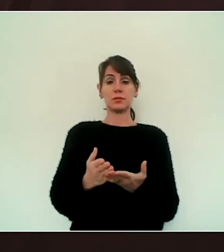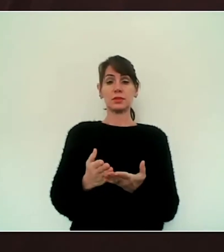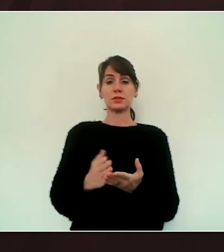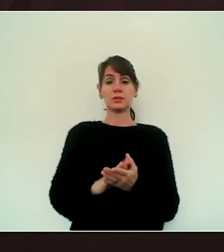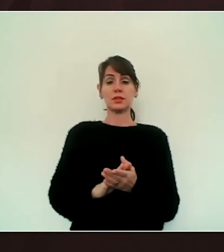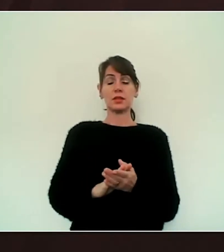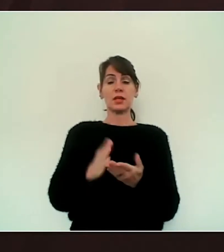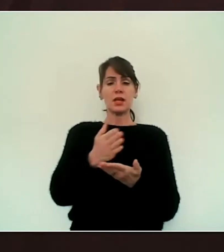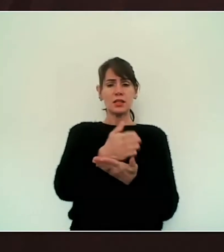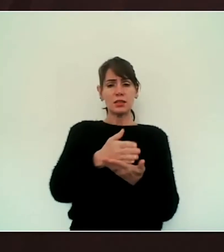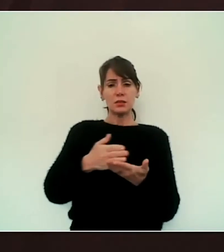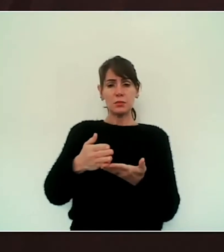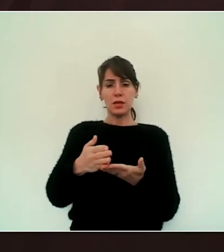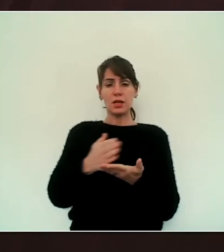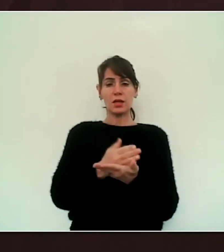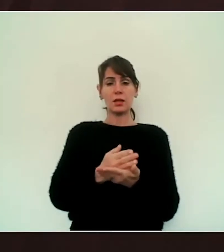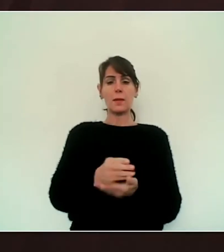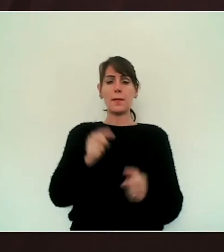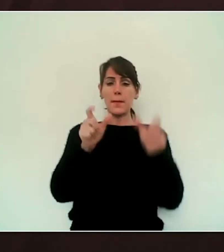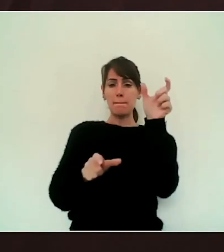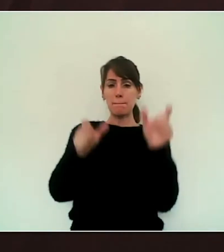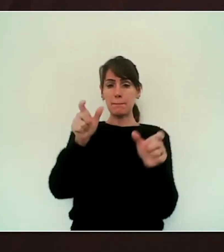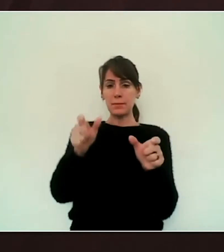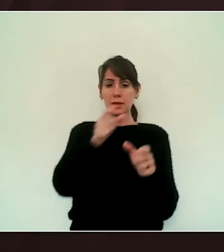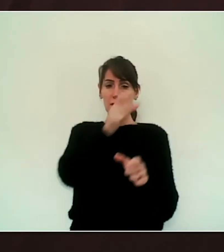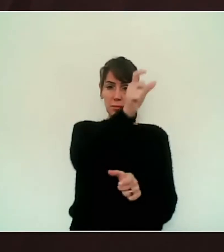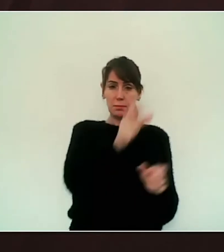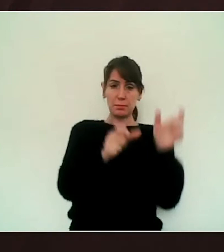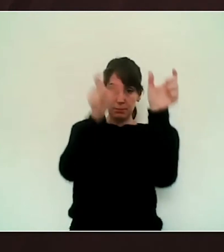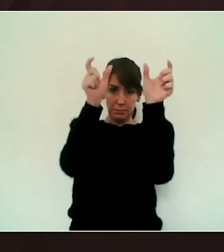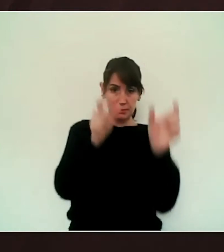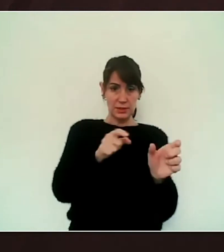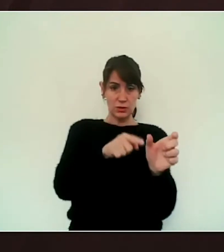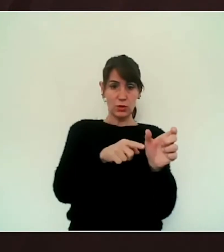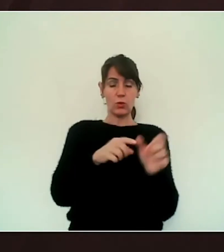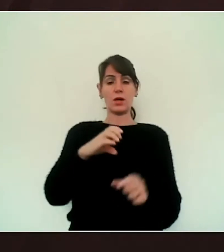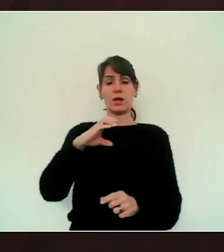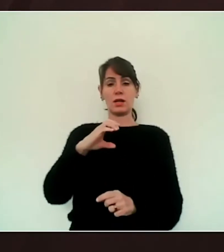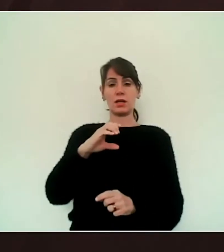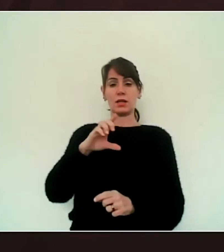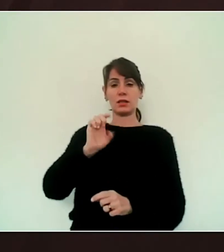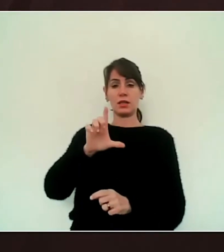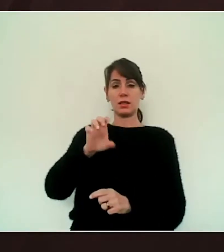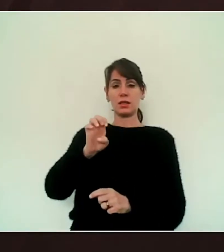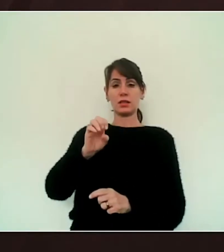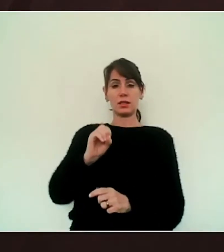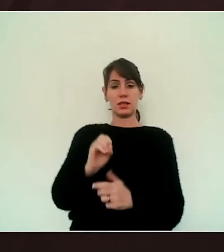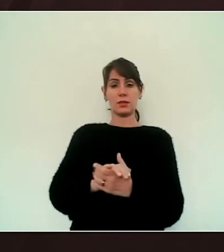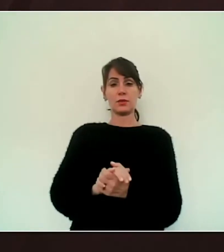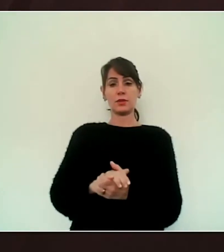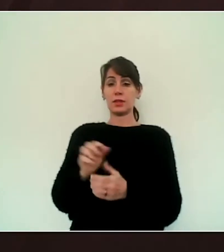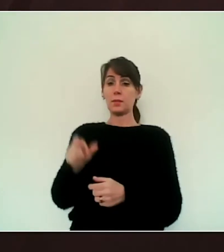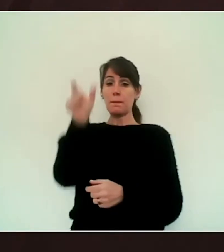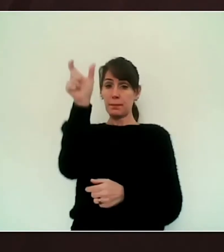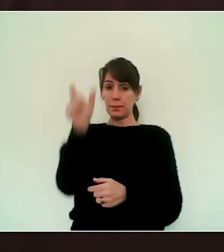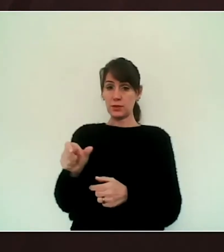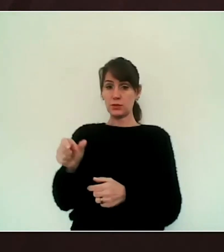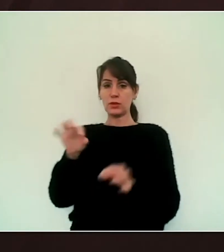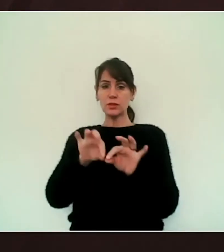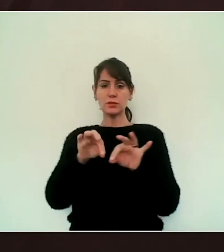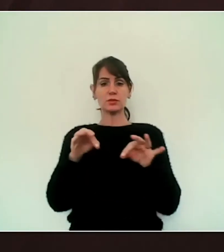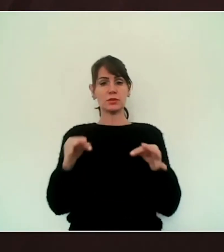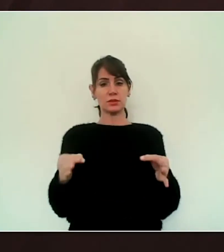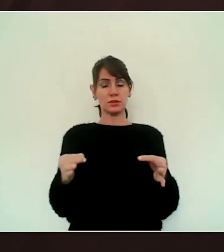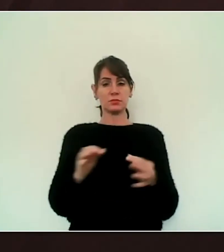tá? Então, a palavra de Deus perdeu o significado. E a fé passou a se